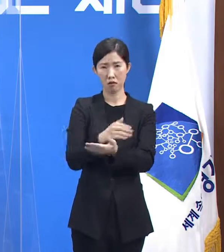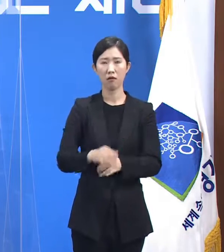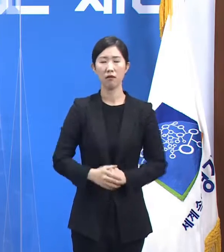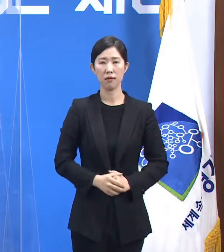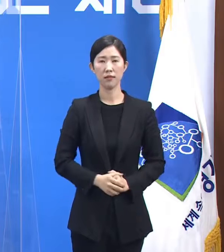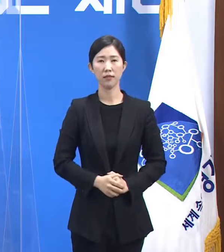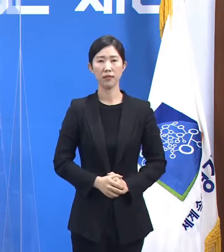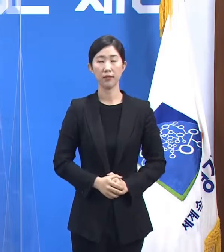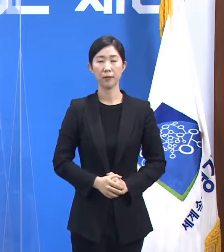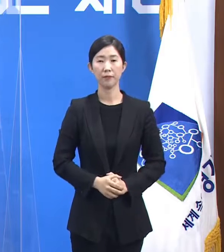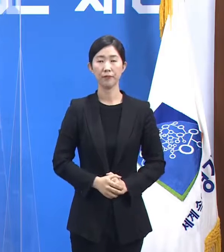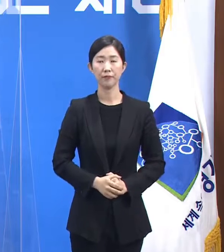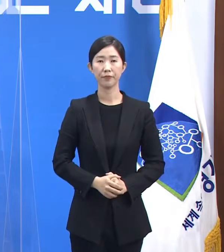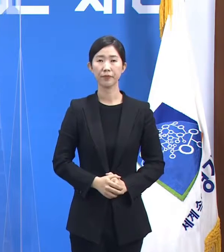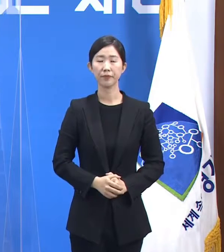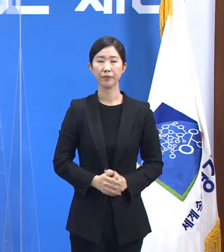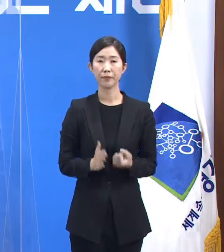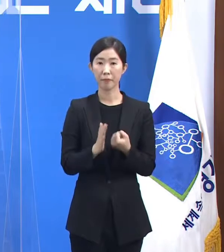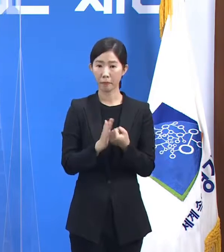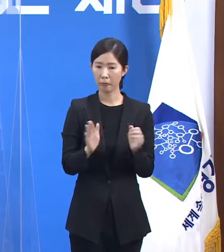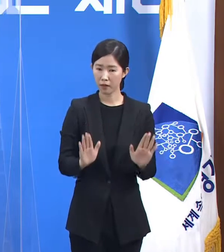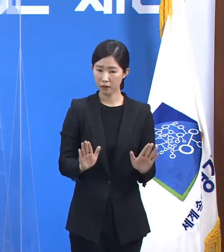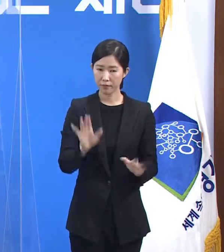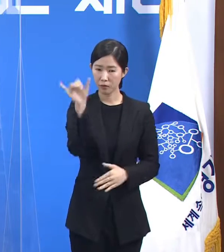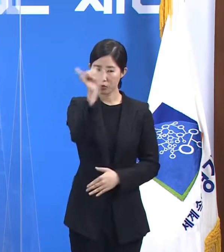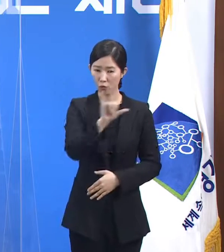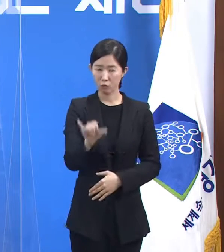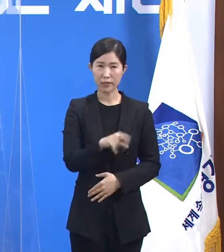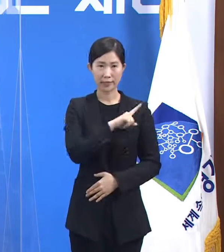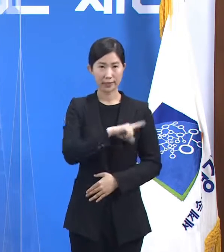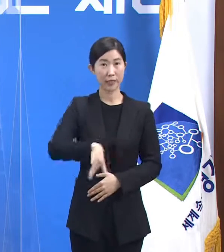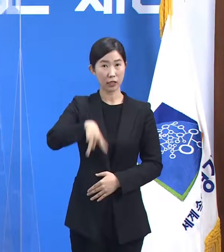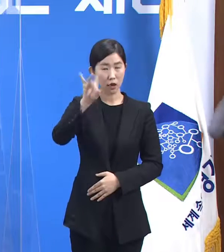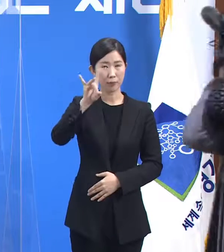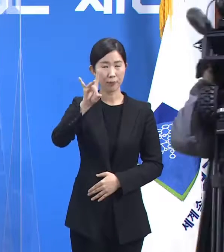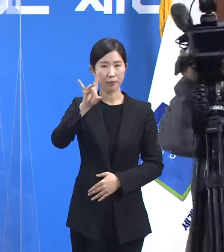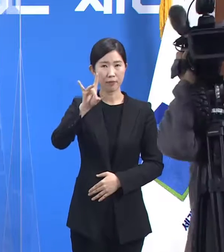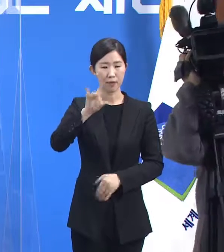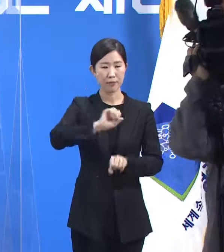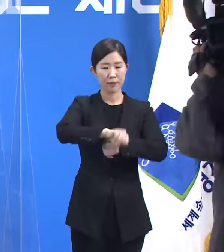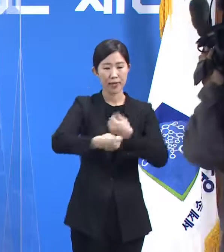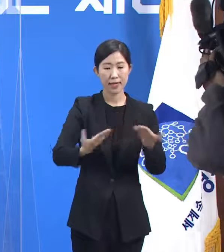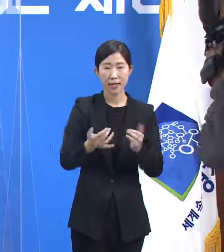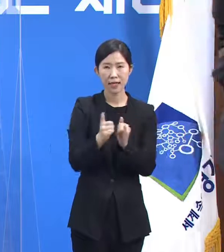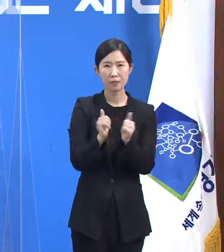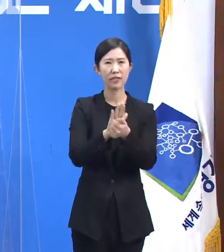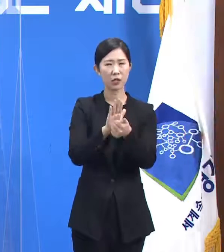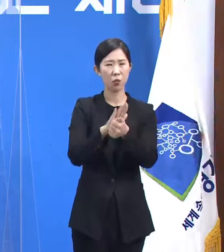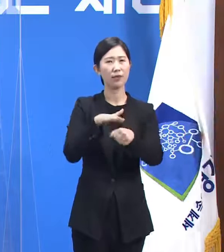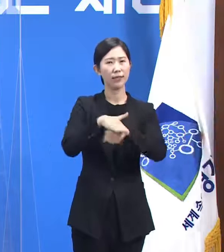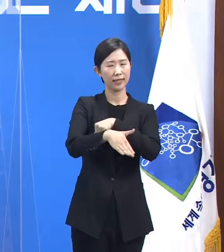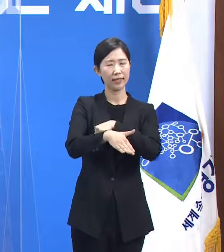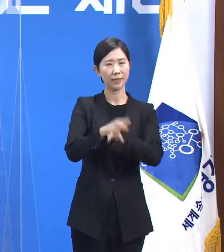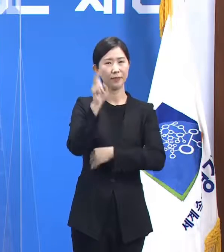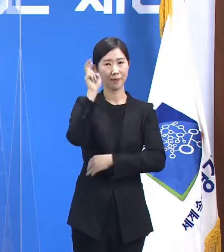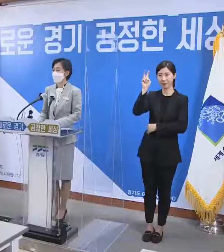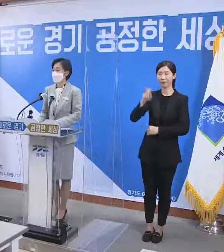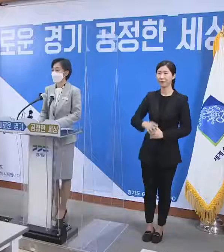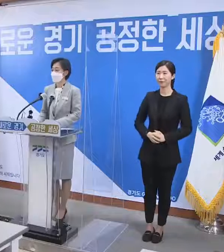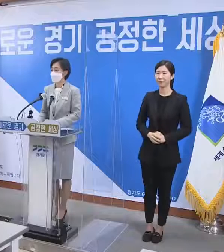실정이라서 거의 이제 전국 최초의 어떤 프리랜서 지원 방안이 아닐까라고 생각이 됩니다. 예,